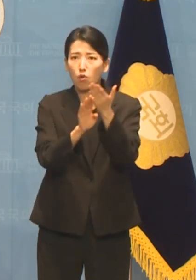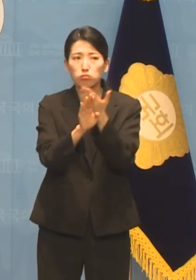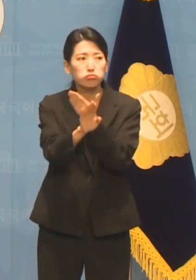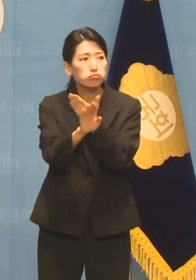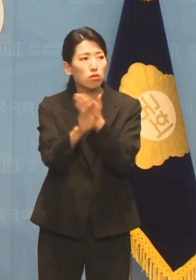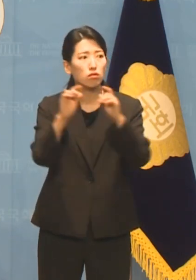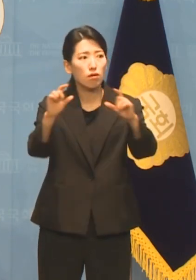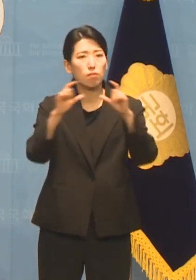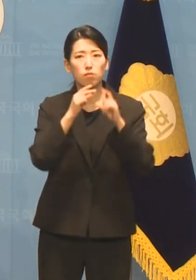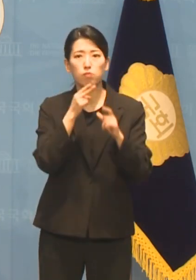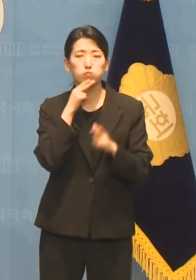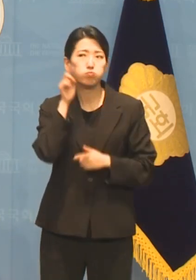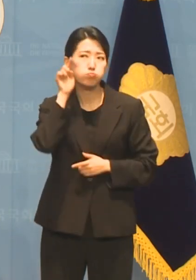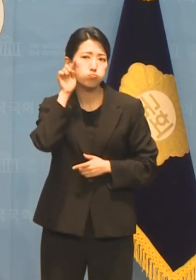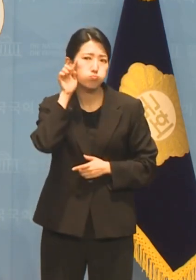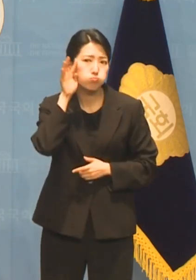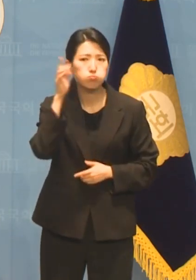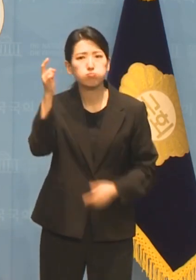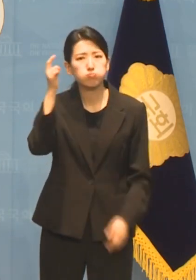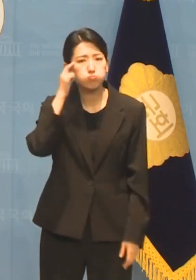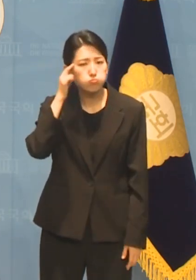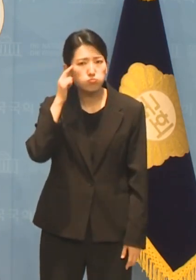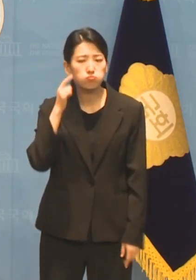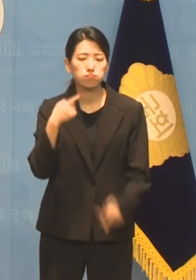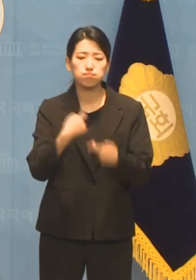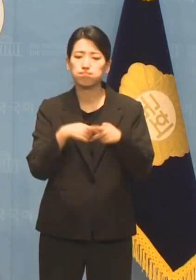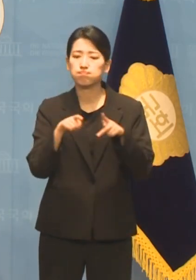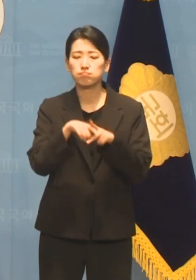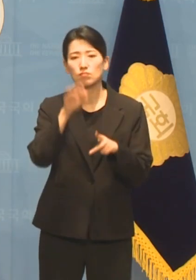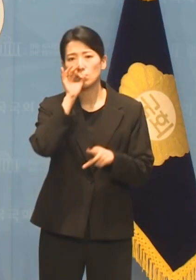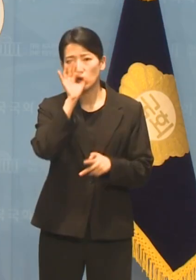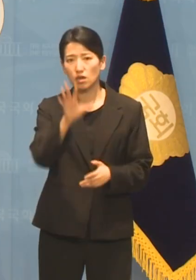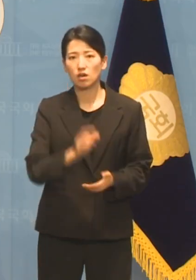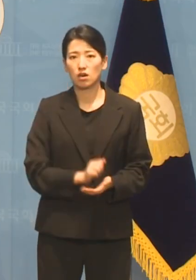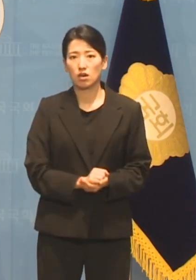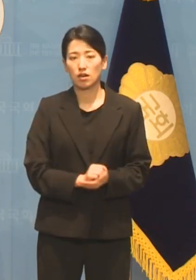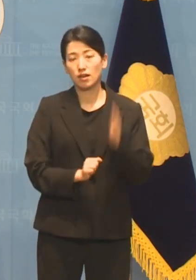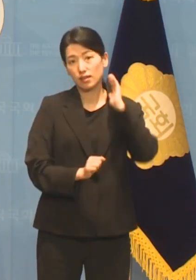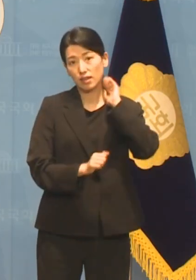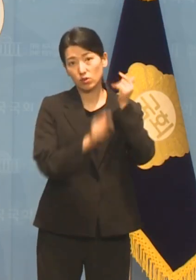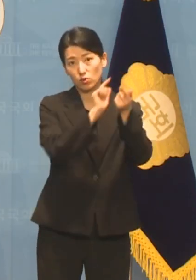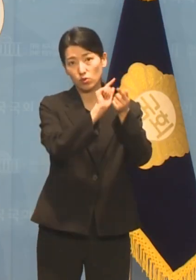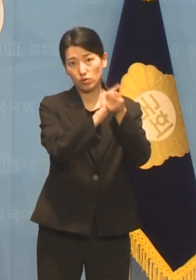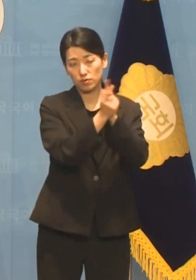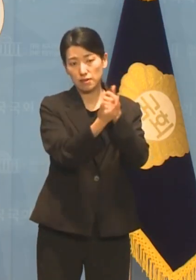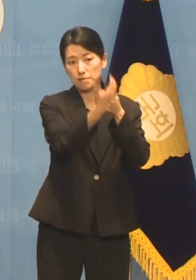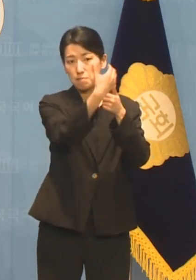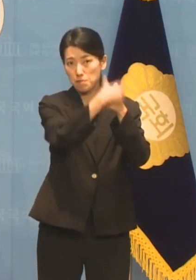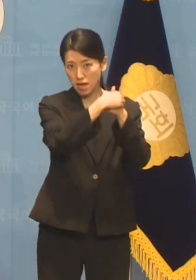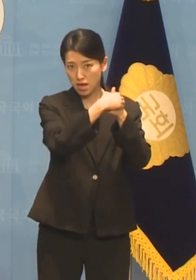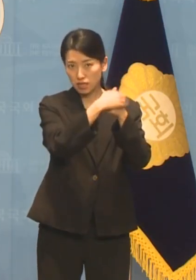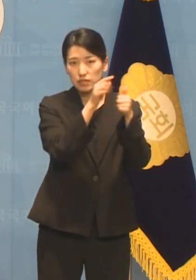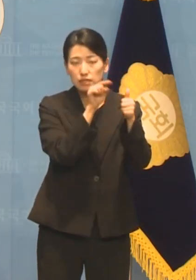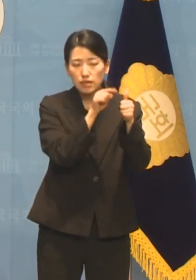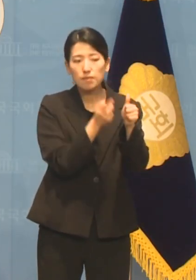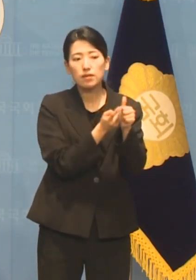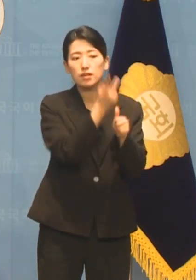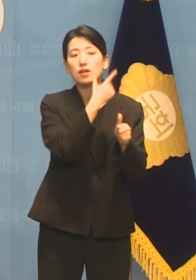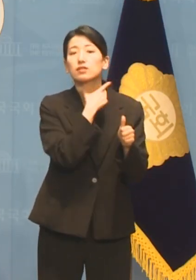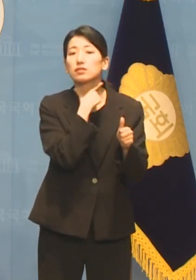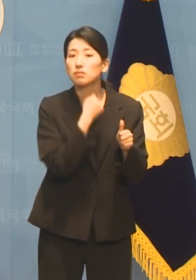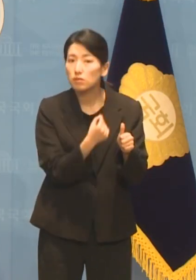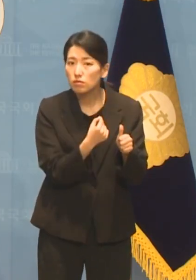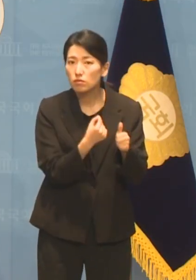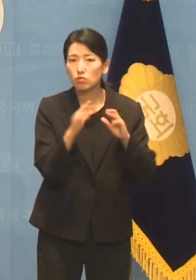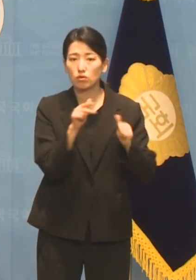상황입니다. 우선 대통령 권한대행에 대한 탄핵 의결 종족수는 200석이라고